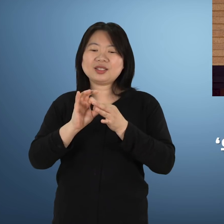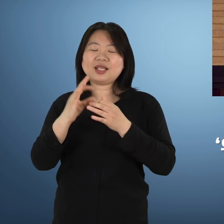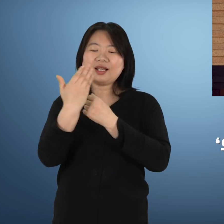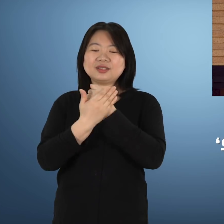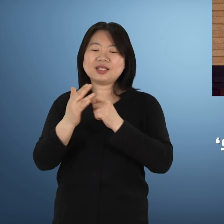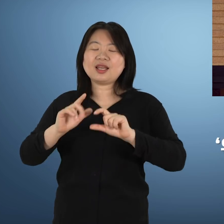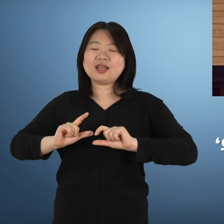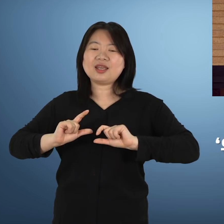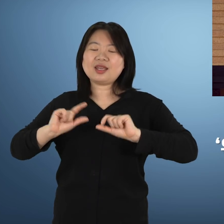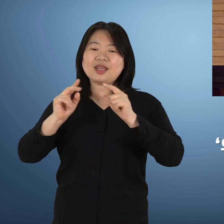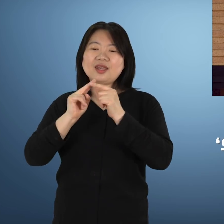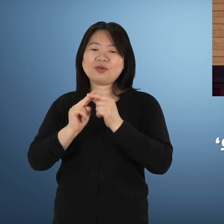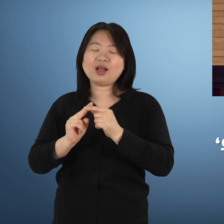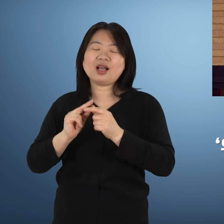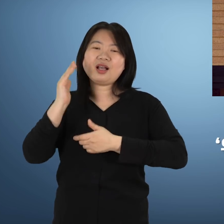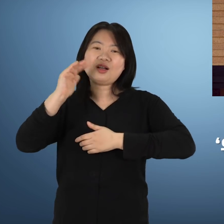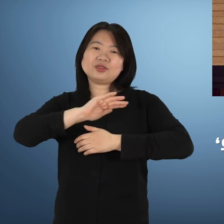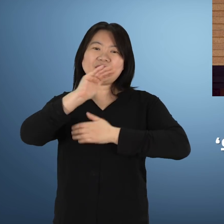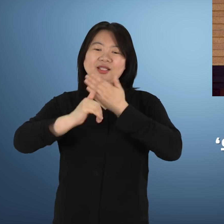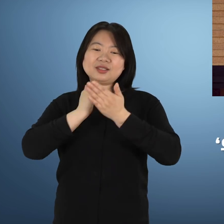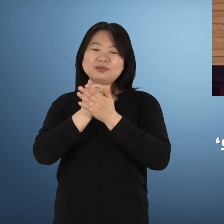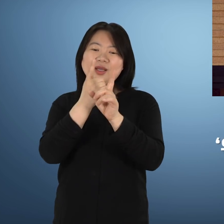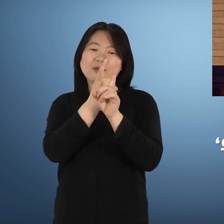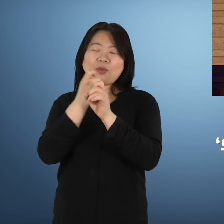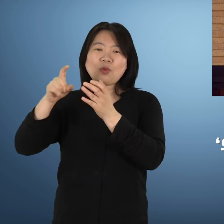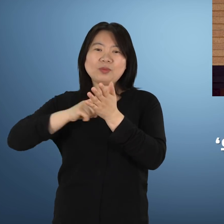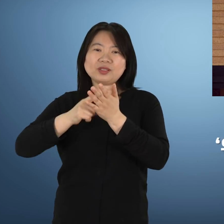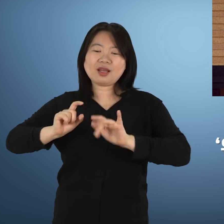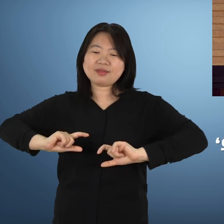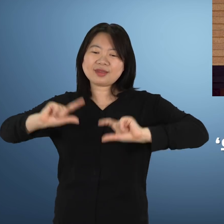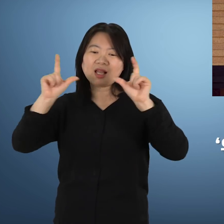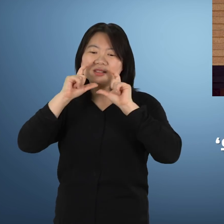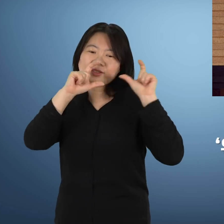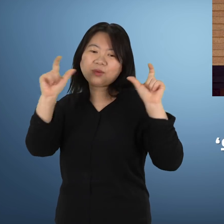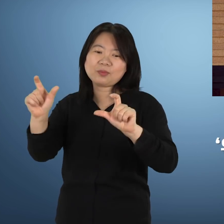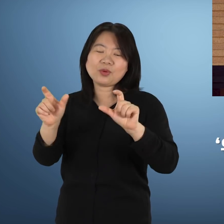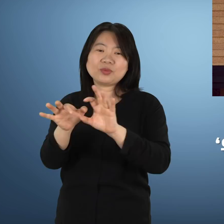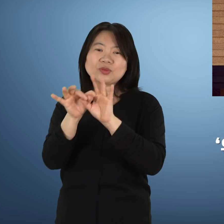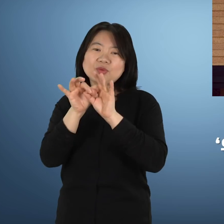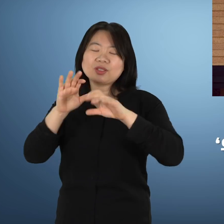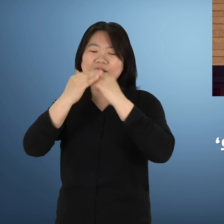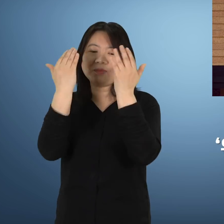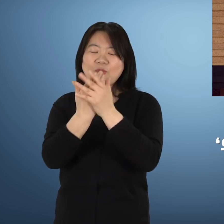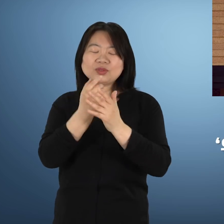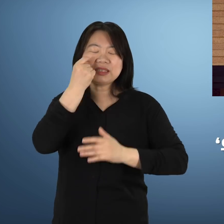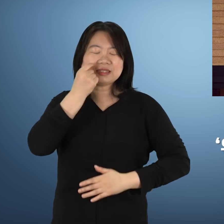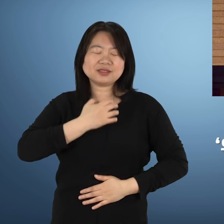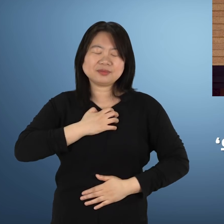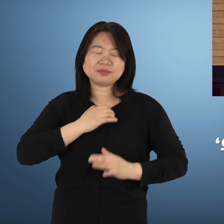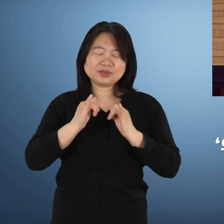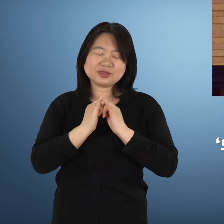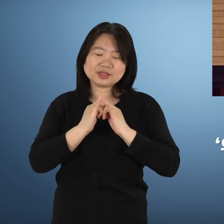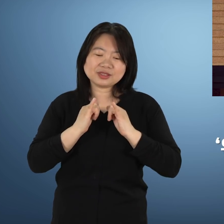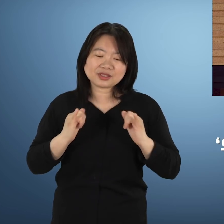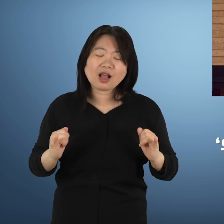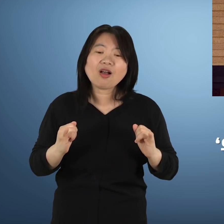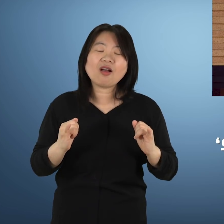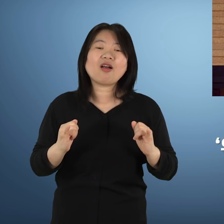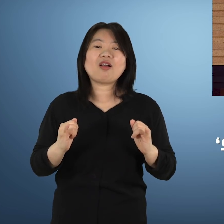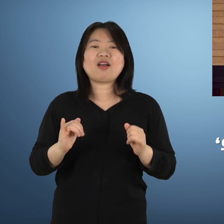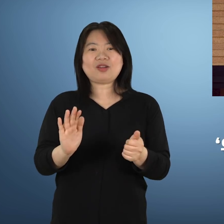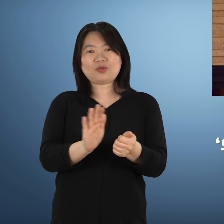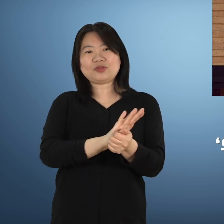은혜의 해와 우리 하나님의 보복의 날을 선포하여 모든 슬픈 자를 어떻게